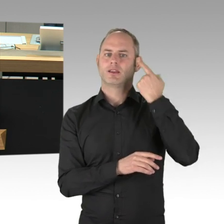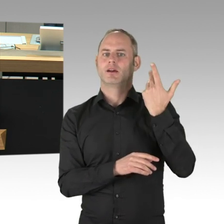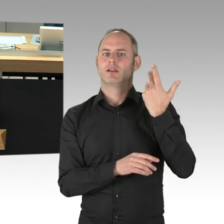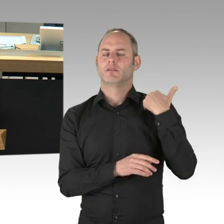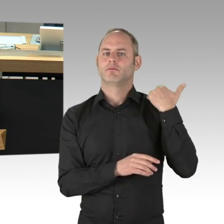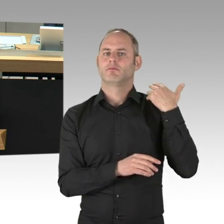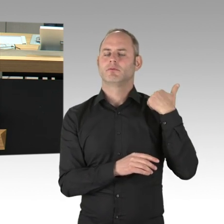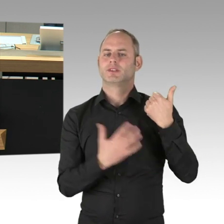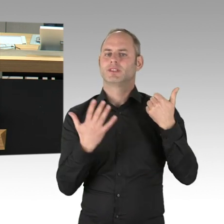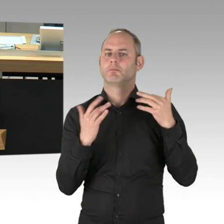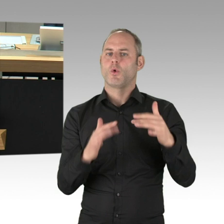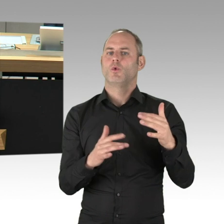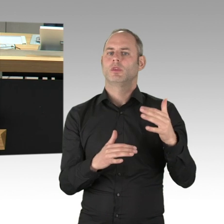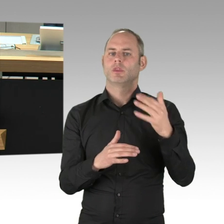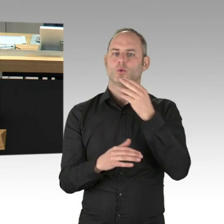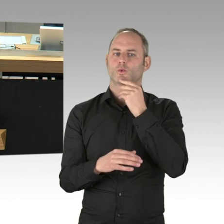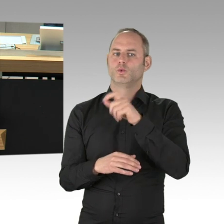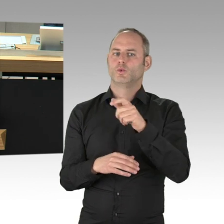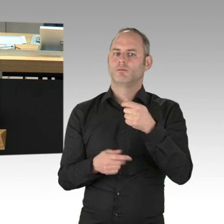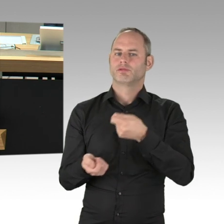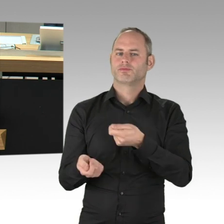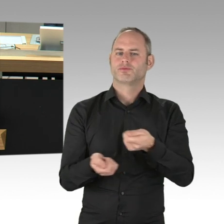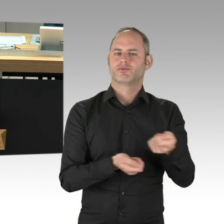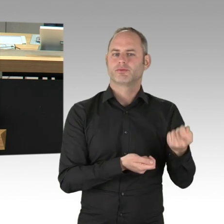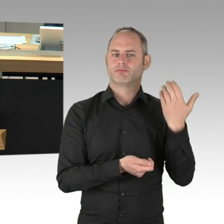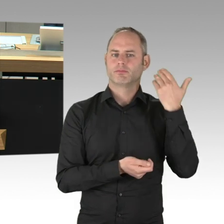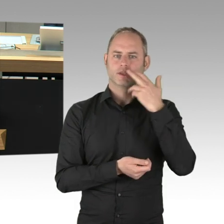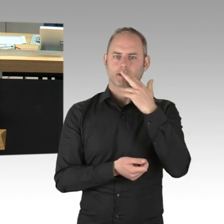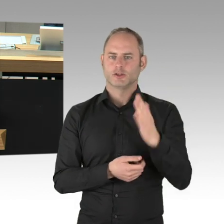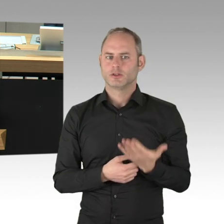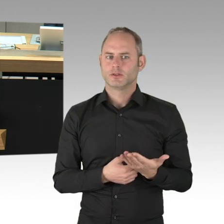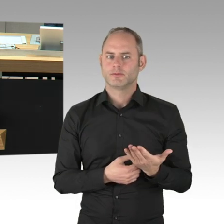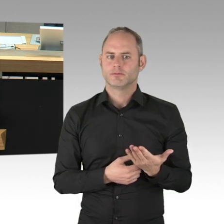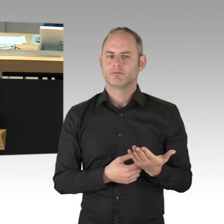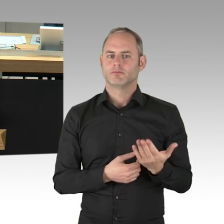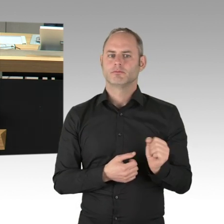Befreiung Deutschlands wieder so viele Jüdinnen und Juden in Berlin leben.